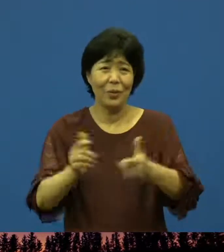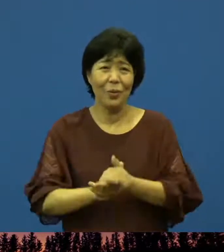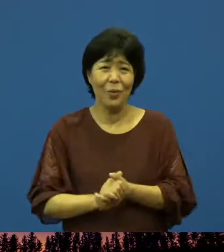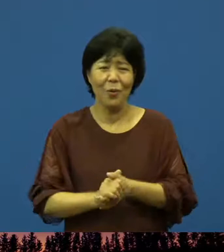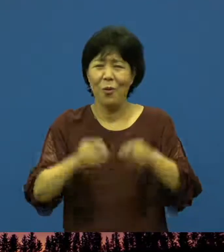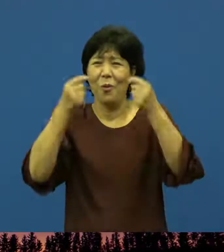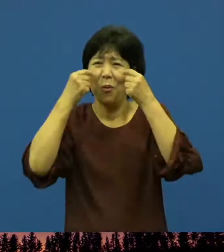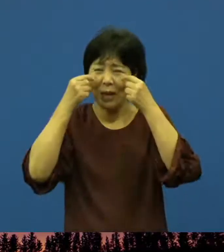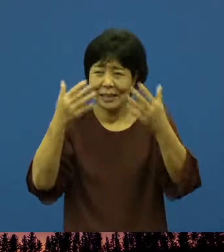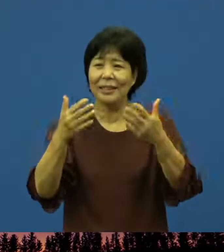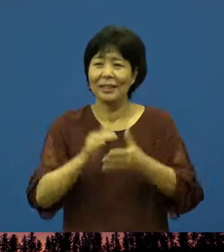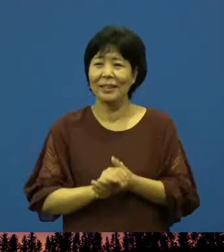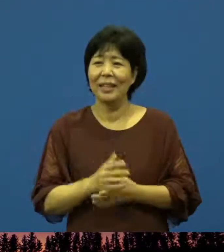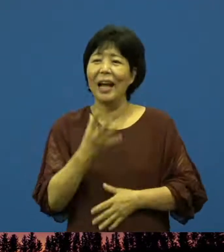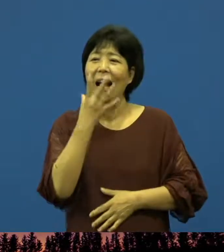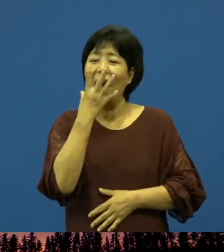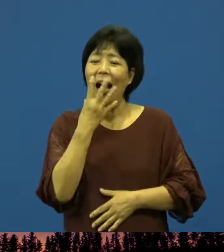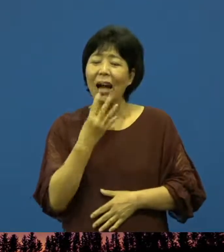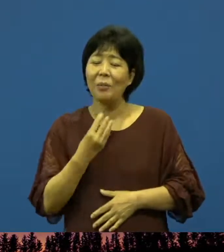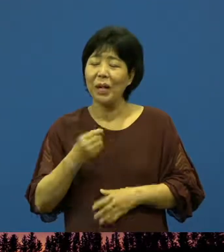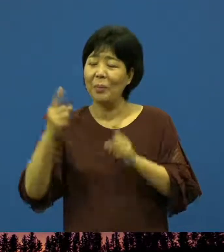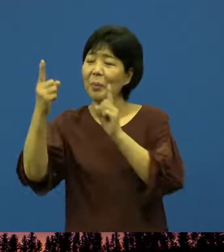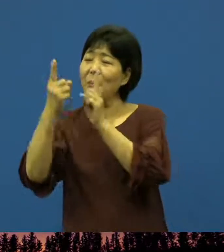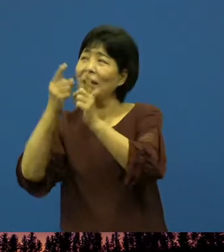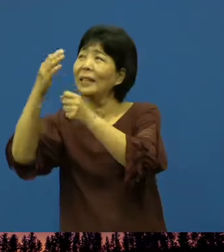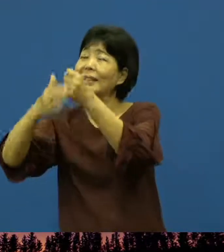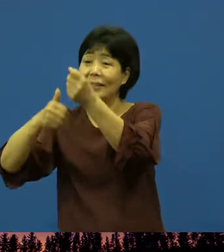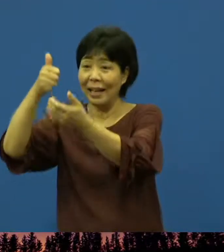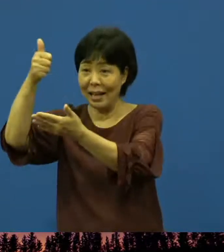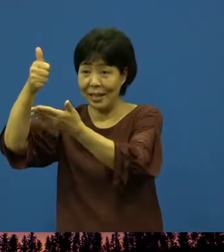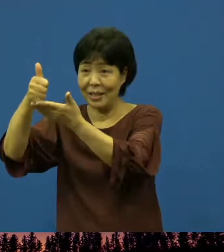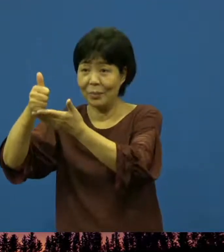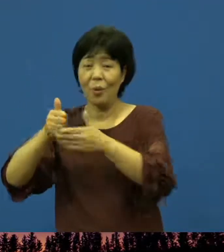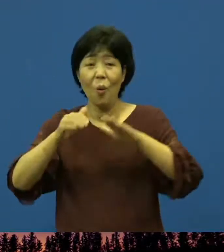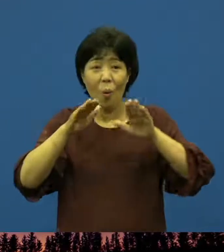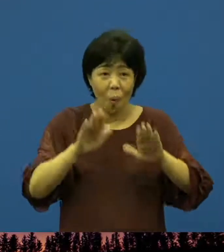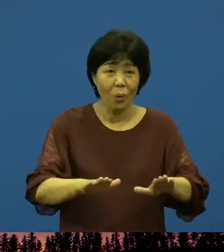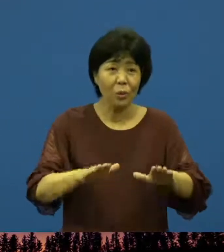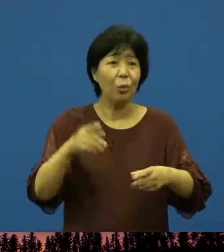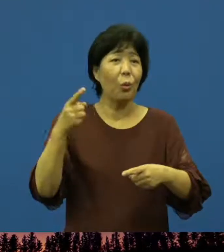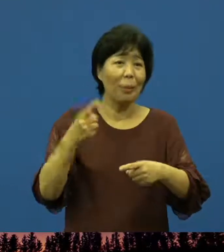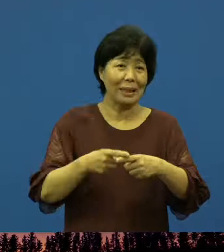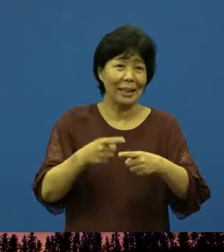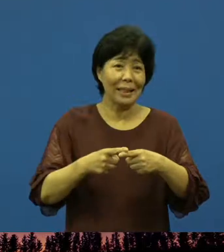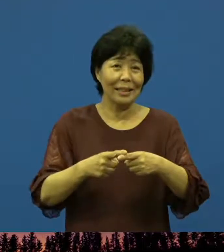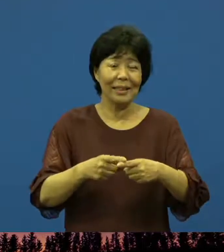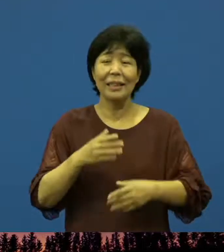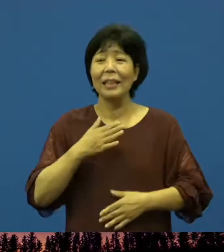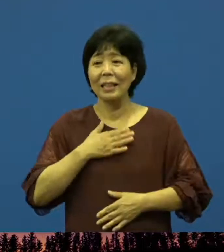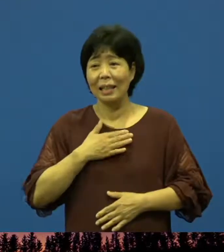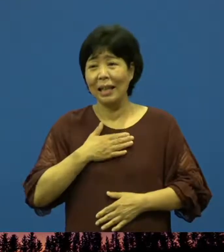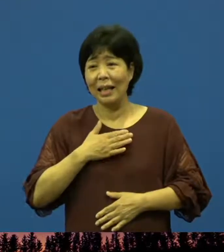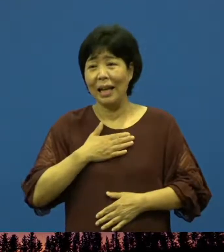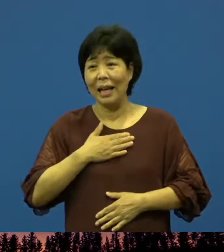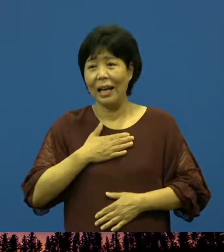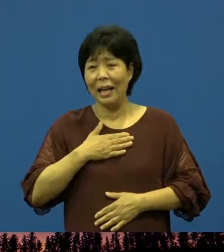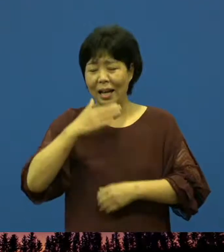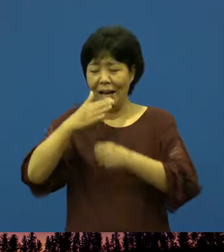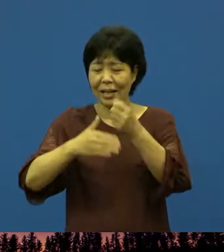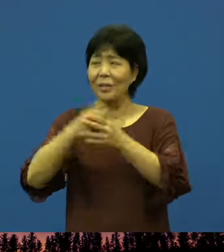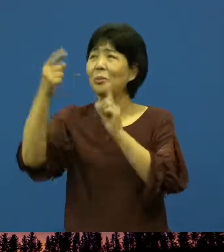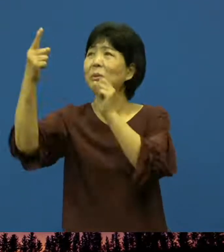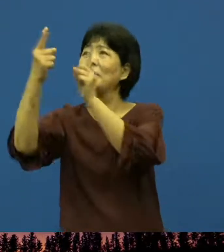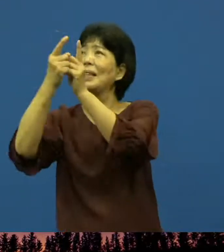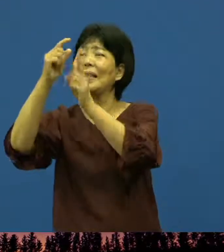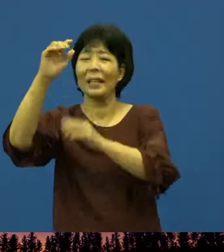아브라함에게 역사하셨던, 구체적으로 역사하셨던 그 하나님을 오늘 나도 또 다른 방식으로 만나게 되는